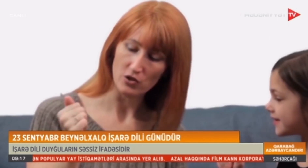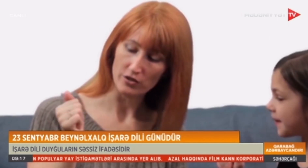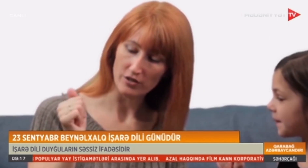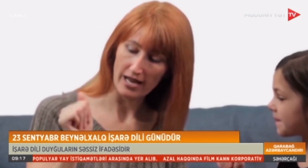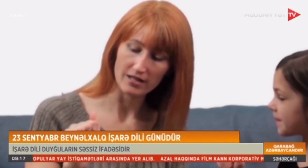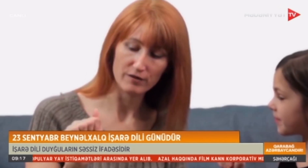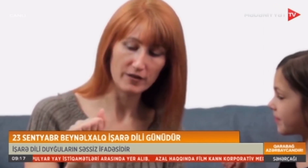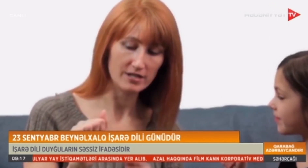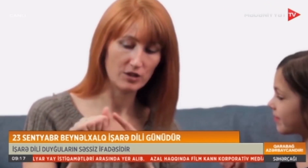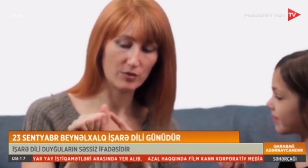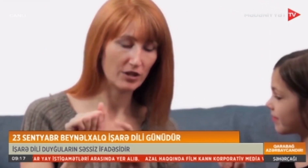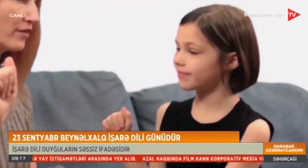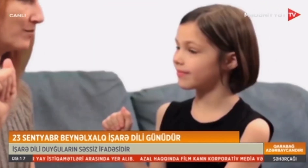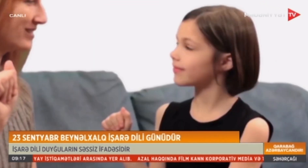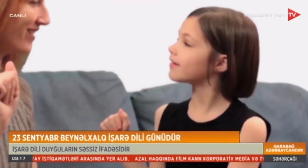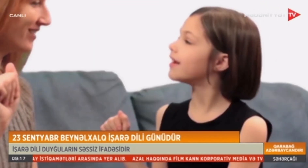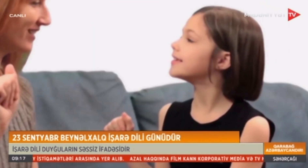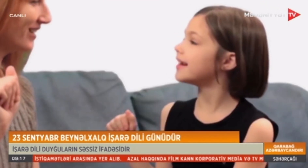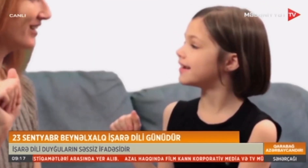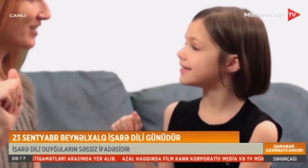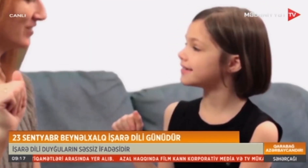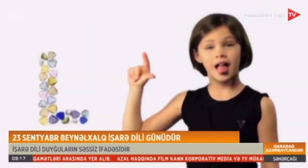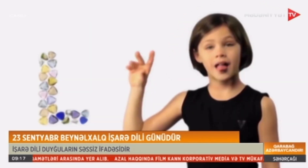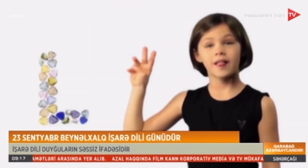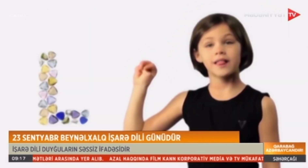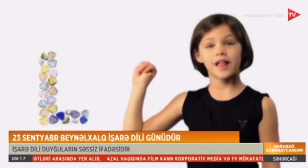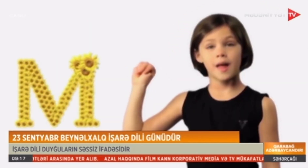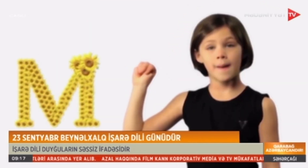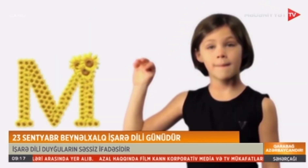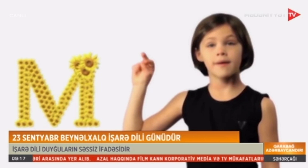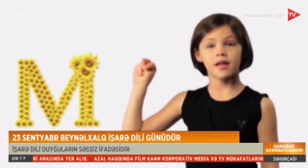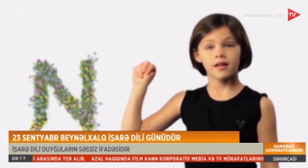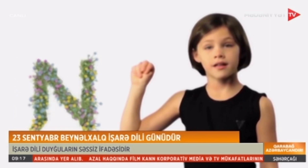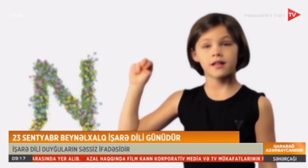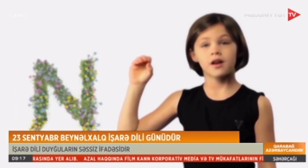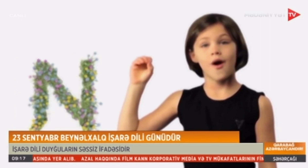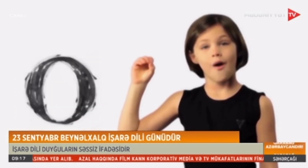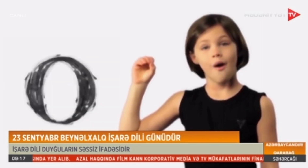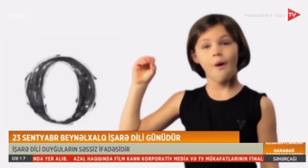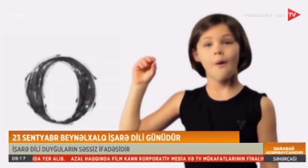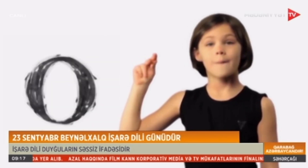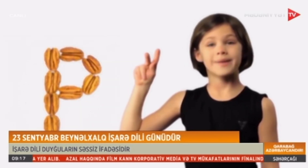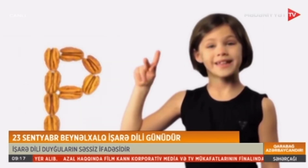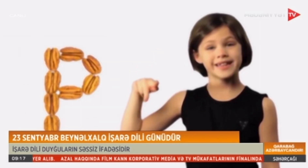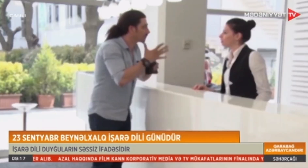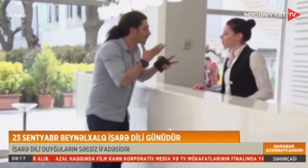Mimika, yəni jestləri öyrədirik. Daktil isə onların öz əlifbasıdır. Günel xanım, maraqlıdır. Məsələn, əcnəbi vətəndaşla iki məhdud